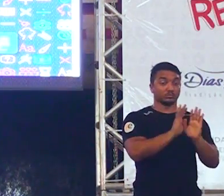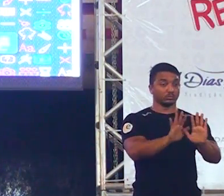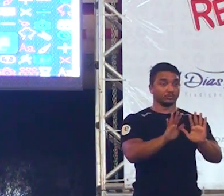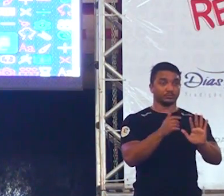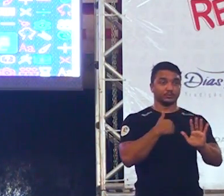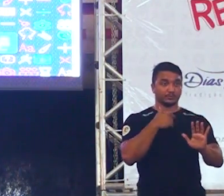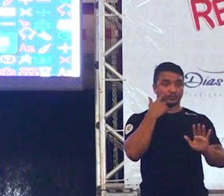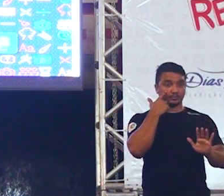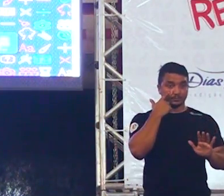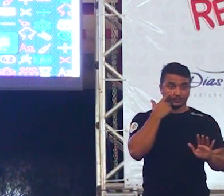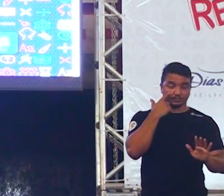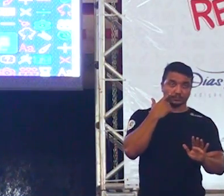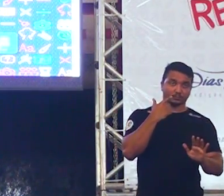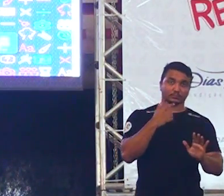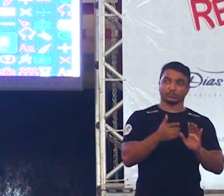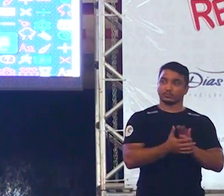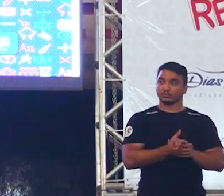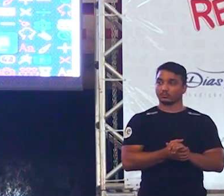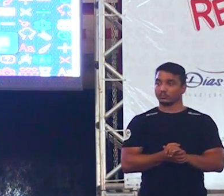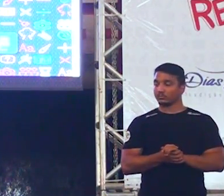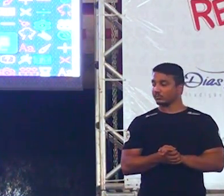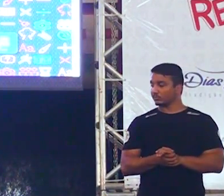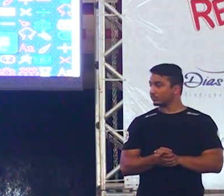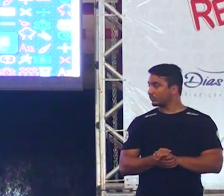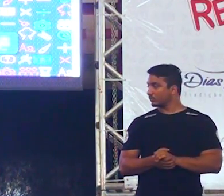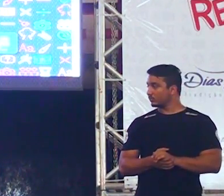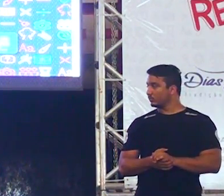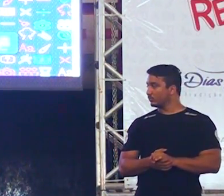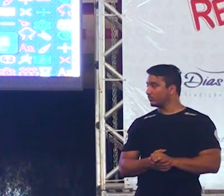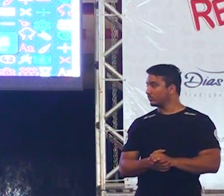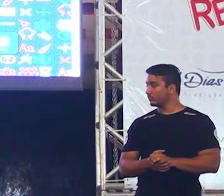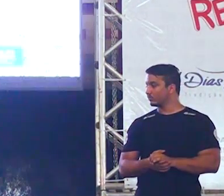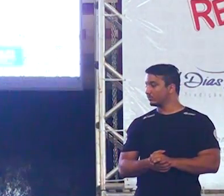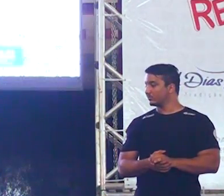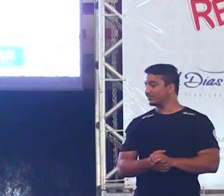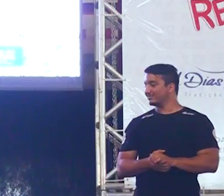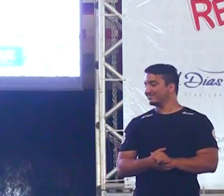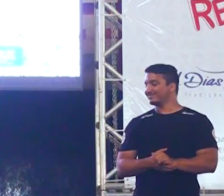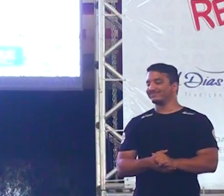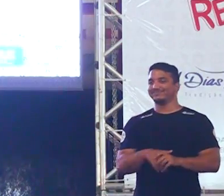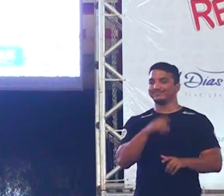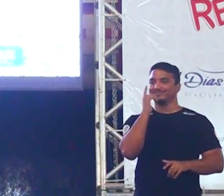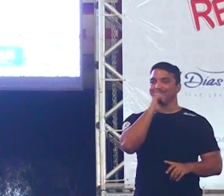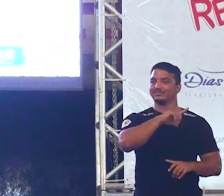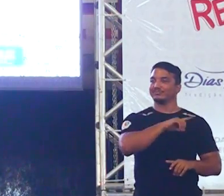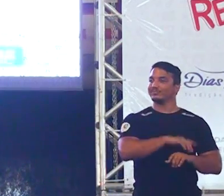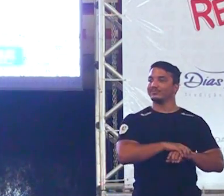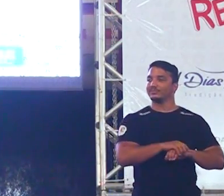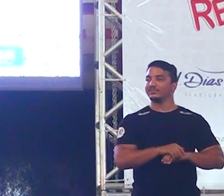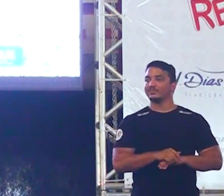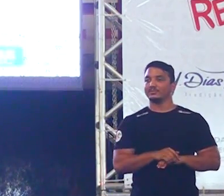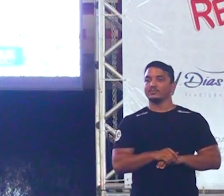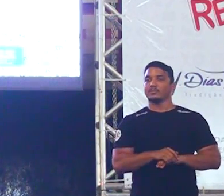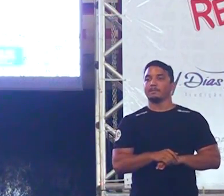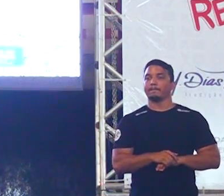que... Vamos ver aqui, estou aprendendo aqui, estou reaprendendo aqui, meu amiguinho. Opa, pronto.